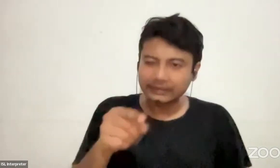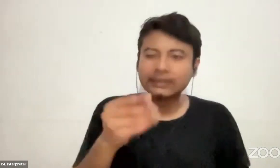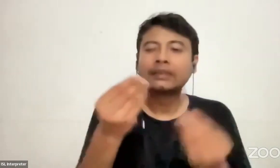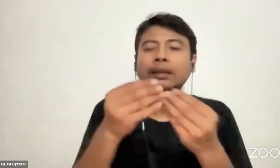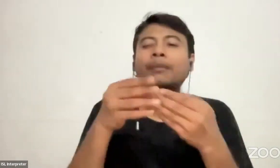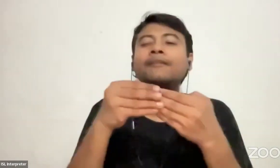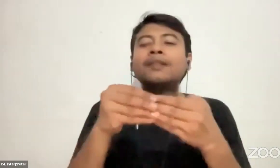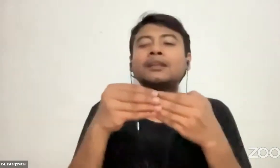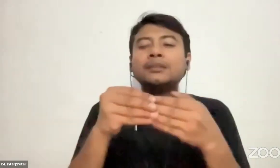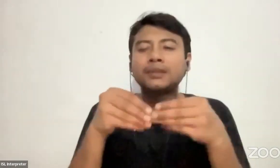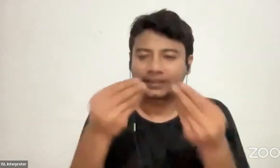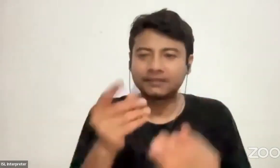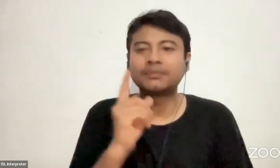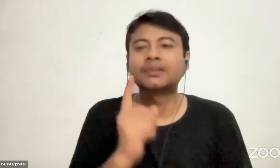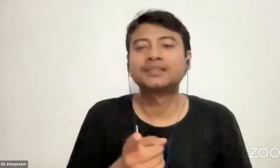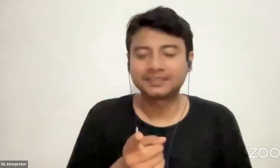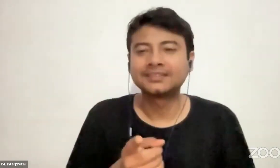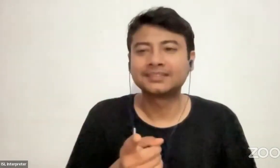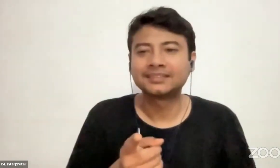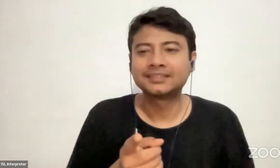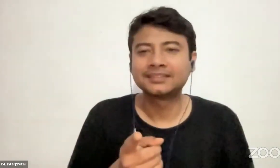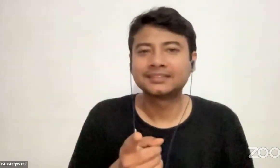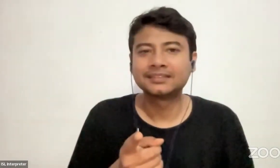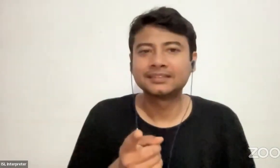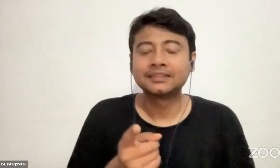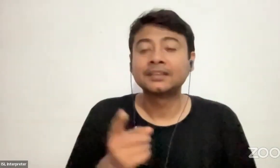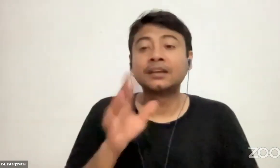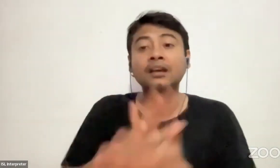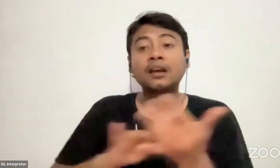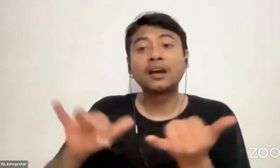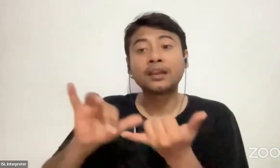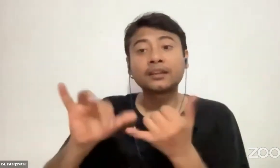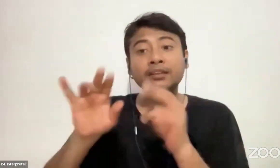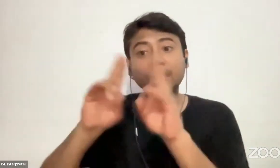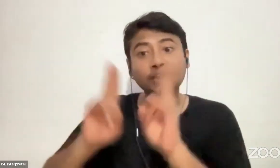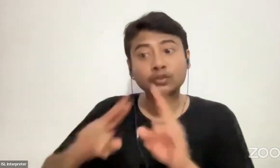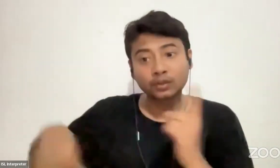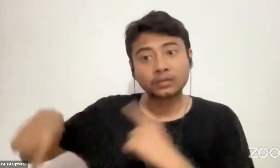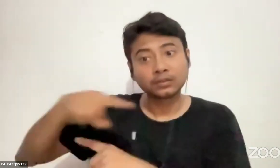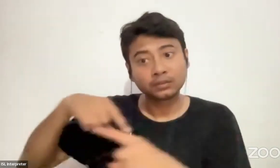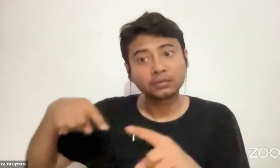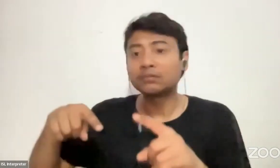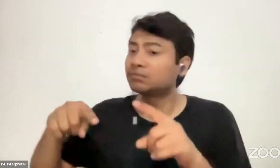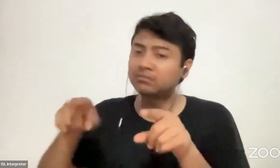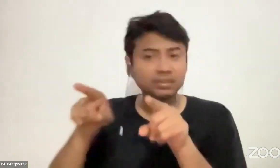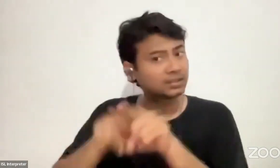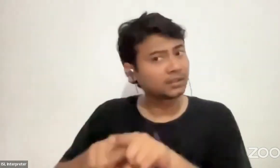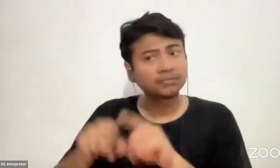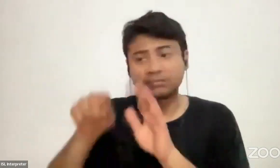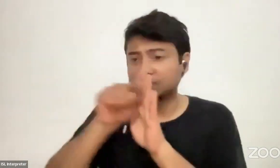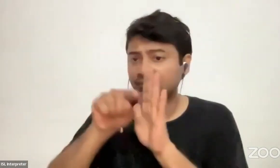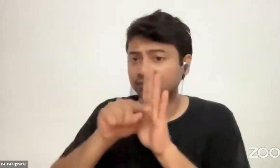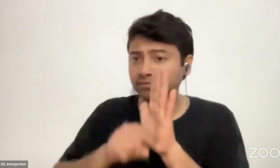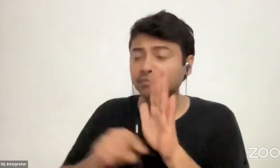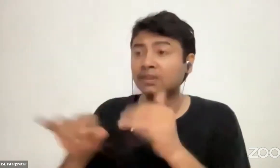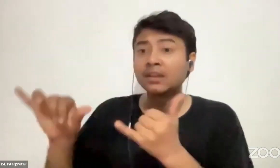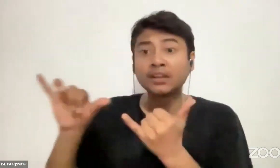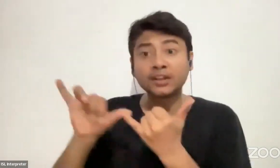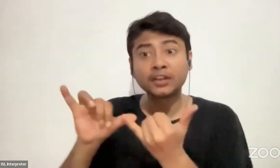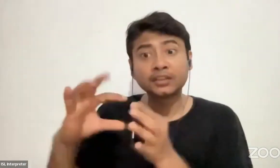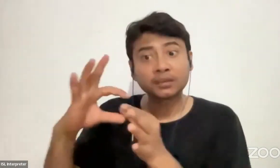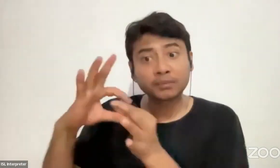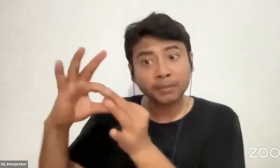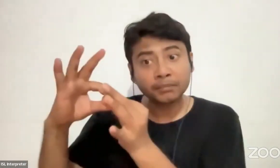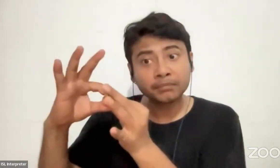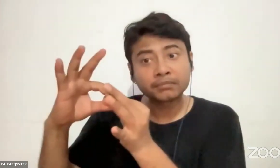तो क्या हम कहना बंद कर दें? नहीं, हम तो कहते रहेंगे, जो बात सच है हम कहेंगे कि हाँ कृष्ण की आप भक्ति चाहते हैं तो आपको ये सब चीजें